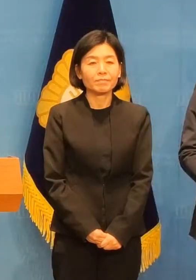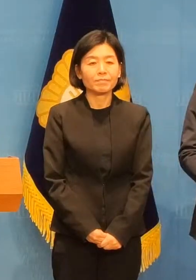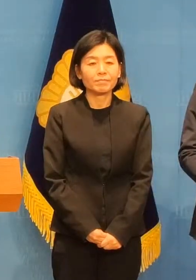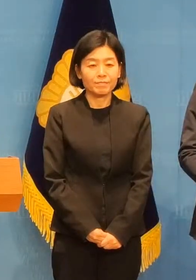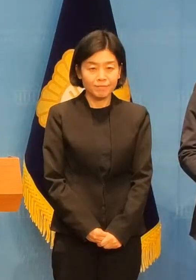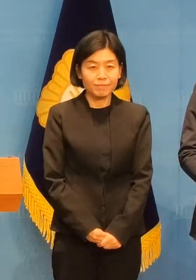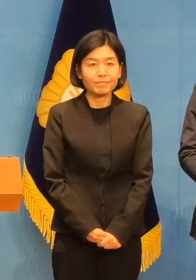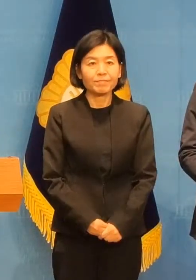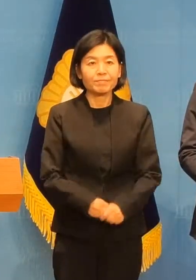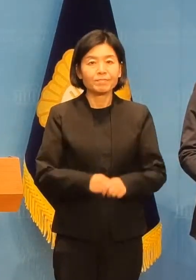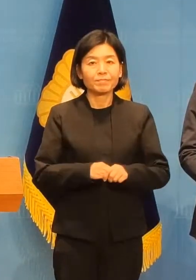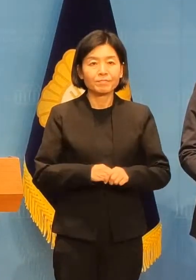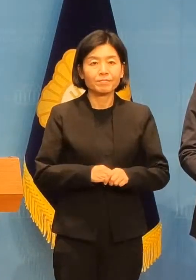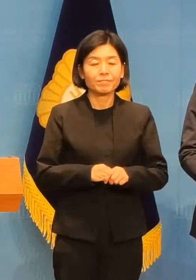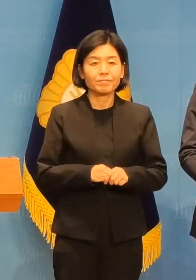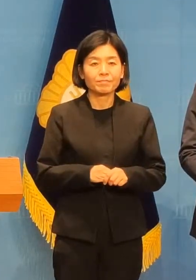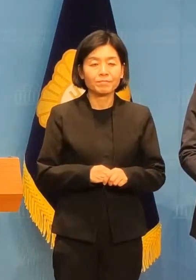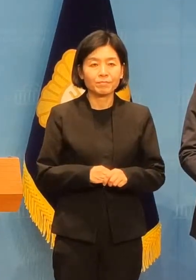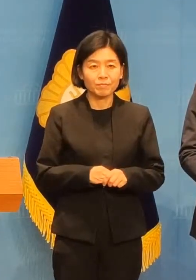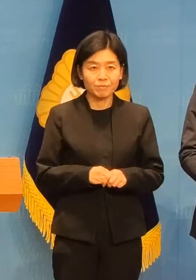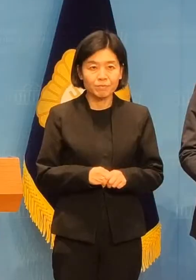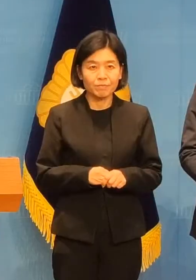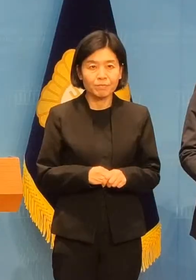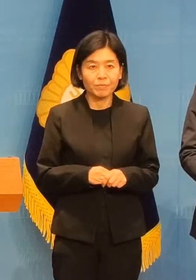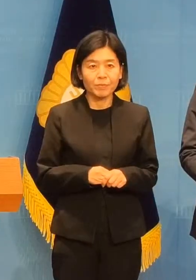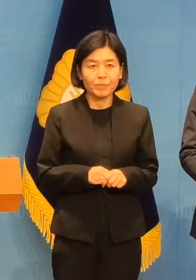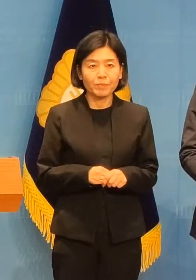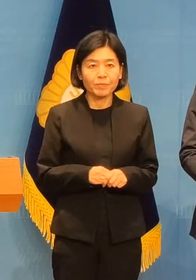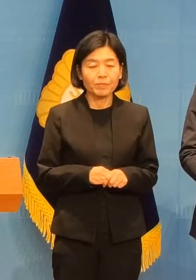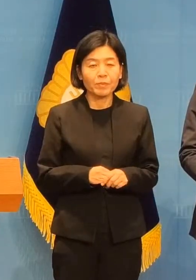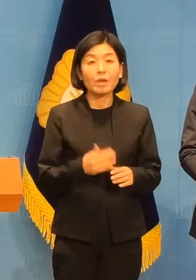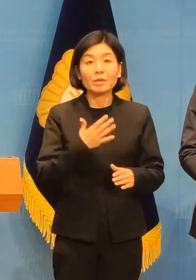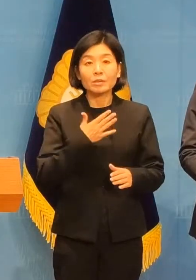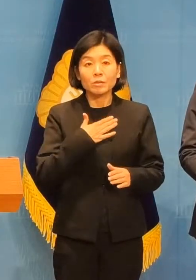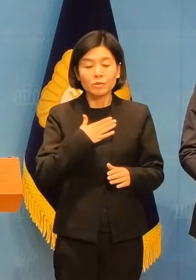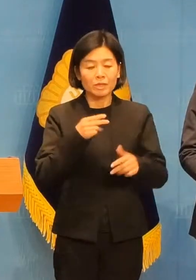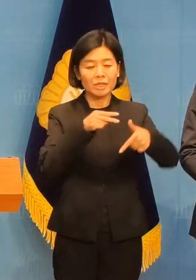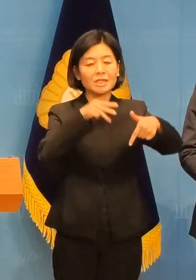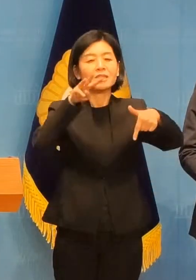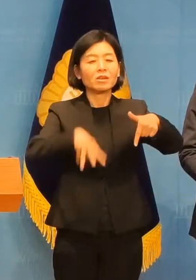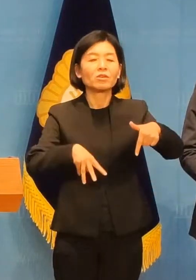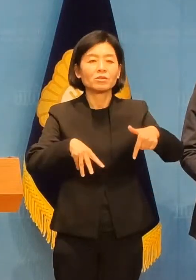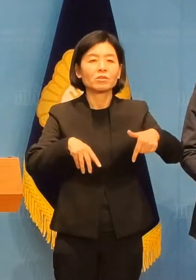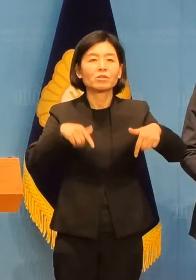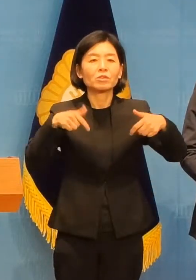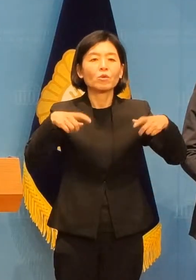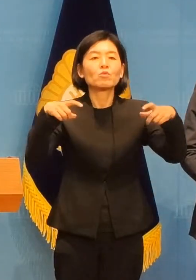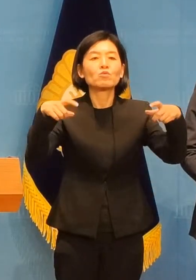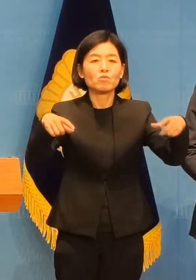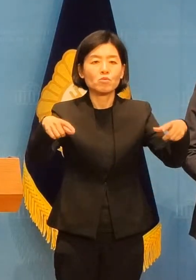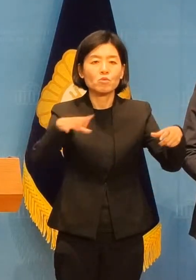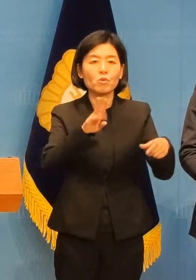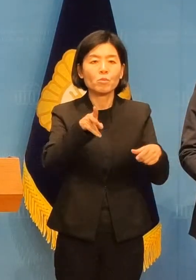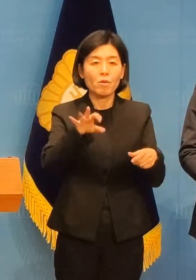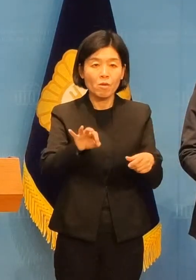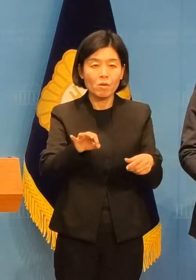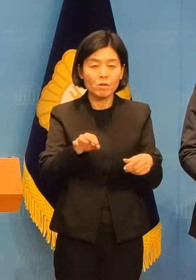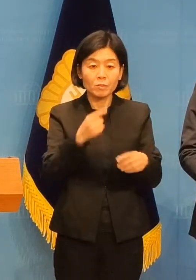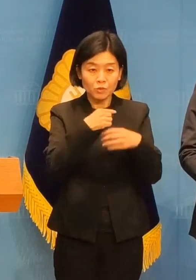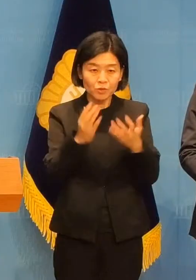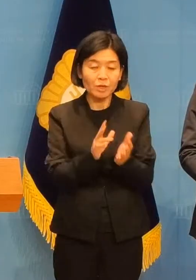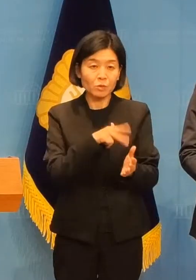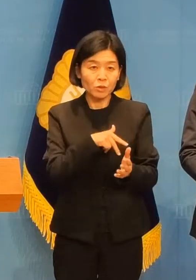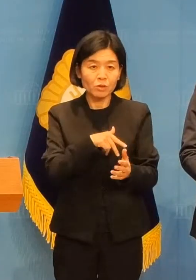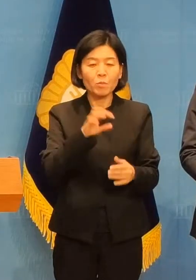네, 기자회견을 시작하도록 하겠습니다. 저는 인천 서구병 더불어민주당 국회의원